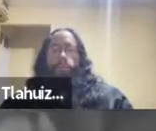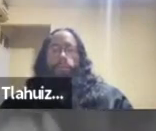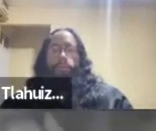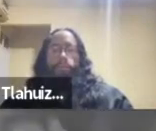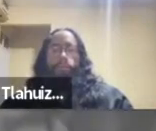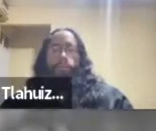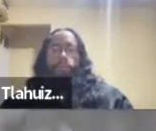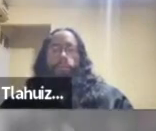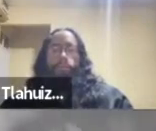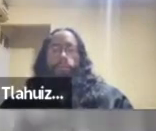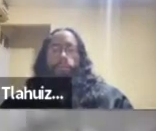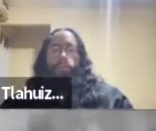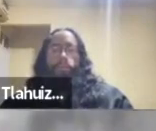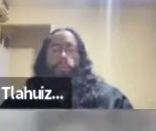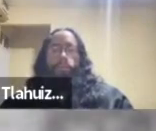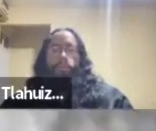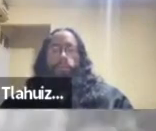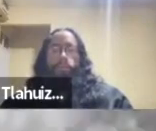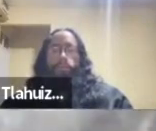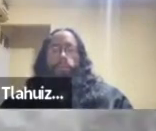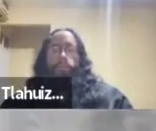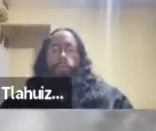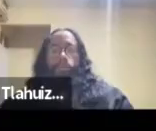llamó los Chicago Boys.